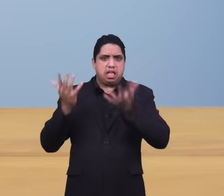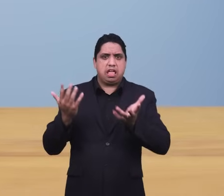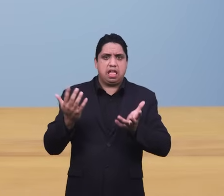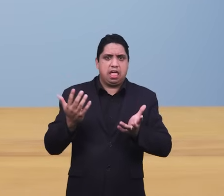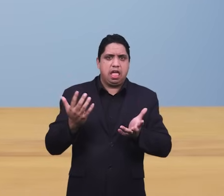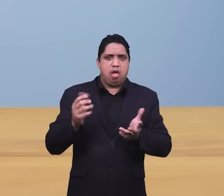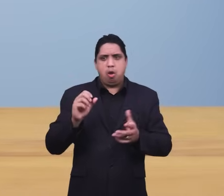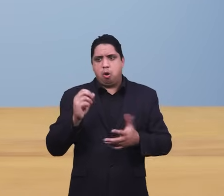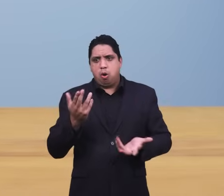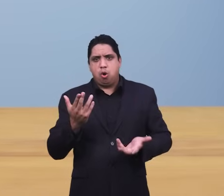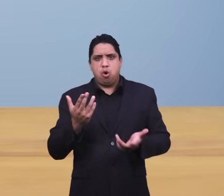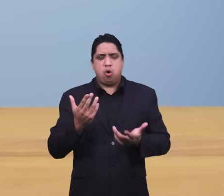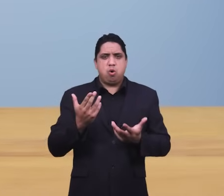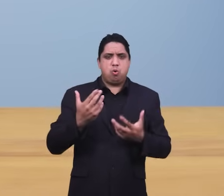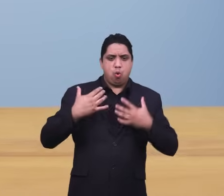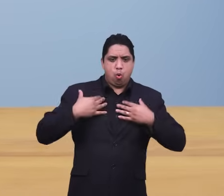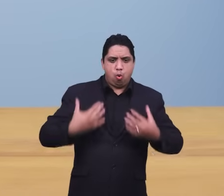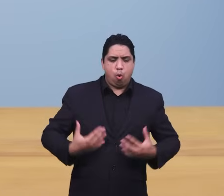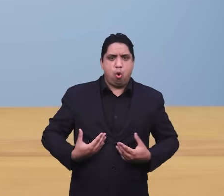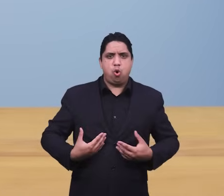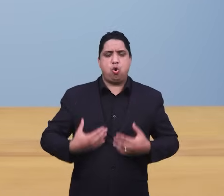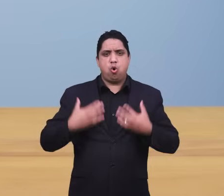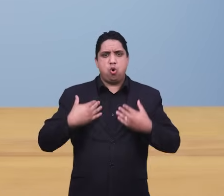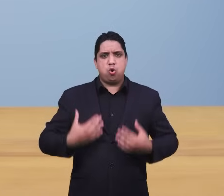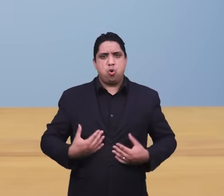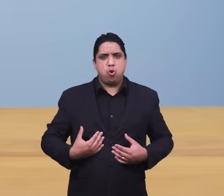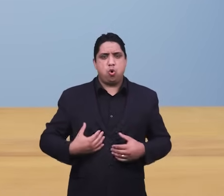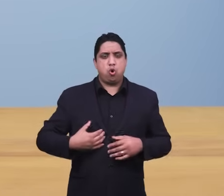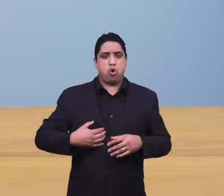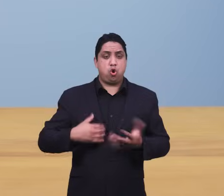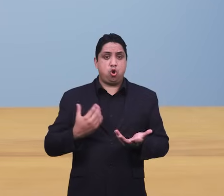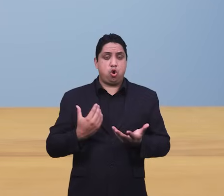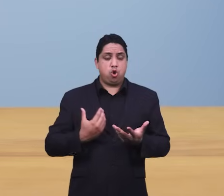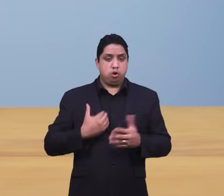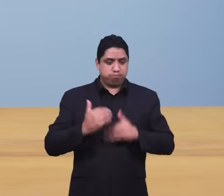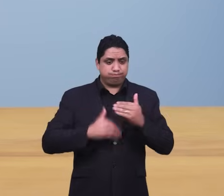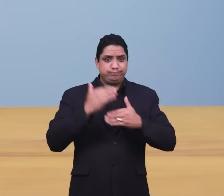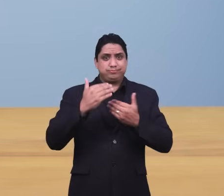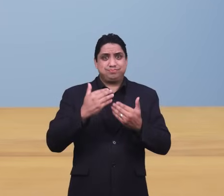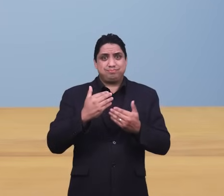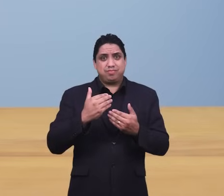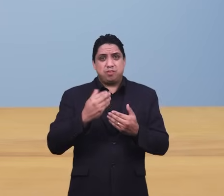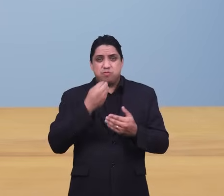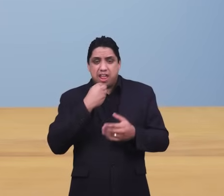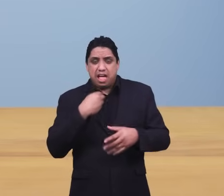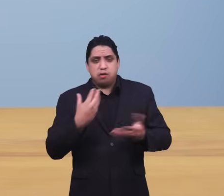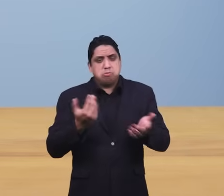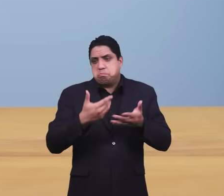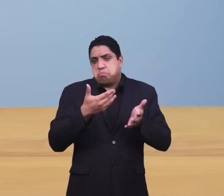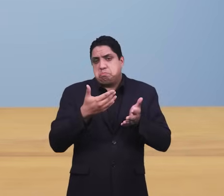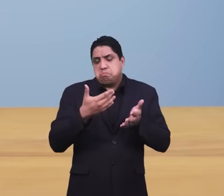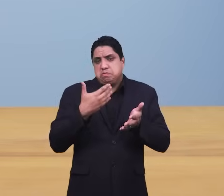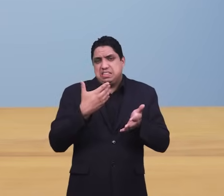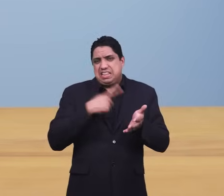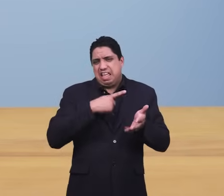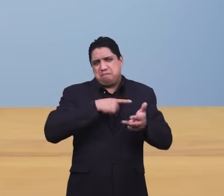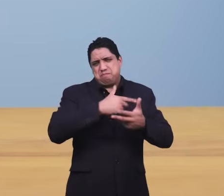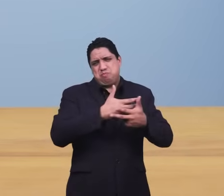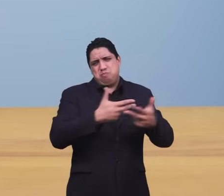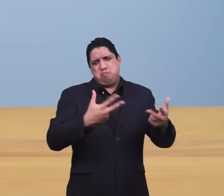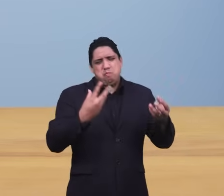as possibilidades que podem acontecer na gestação. E uma coisa que é importante para nós,